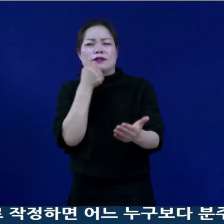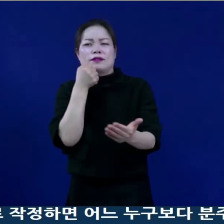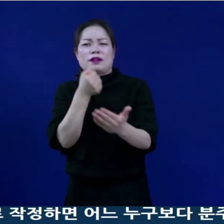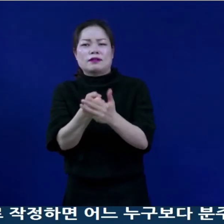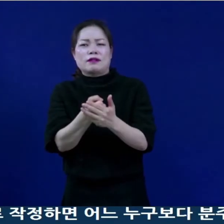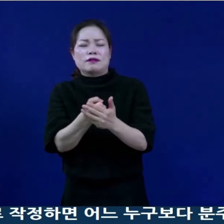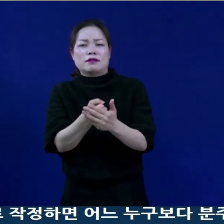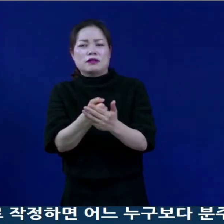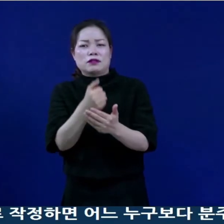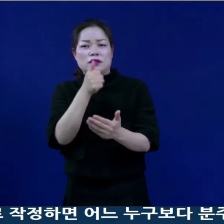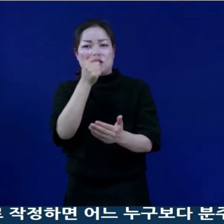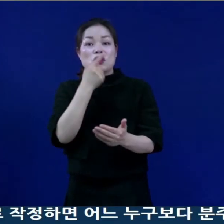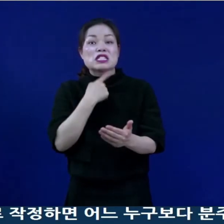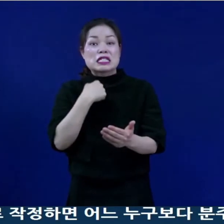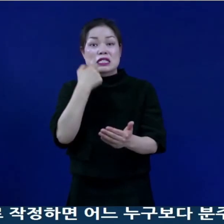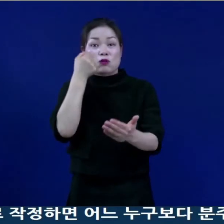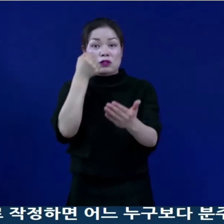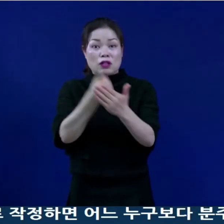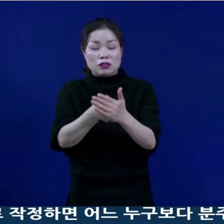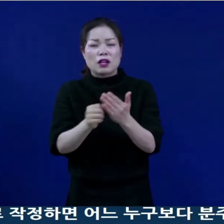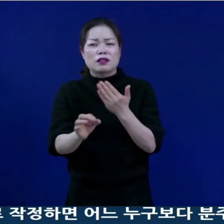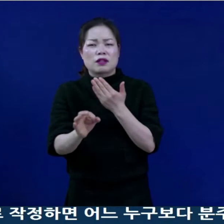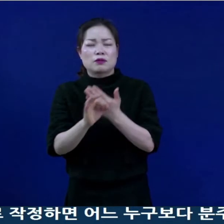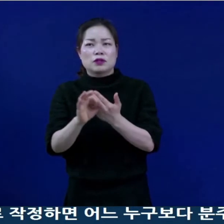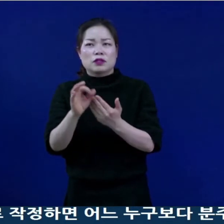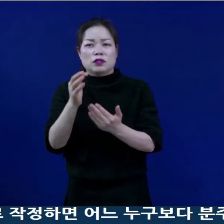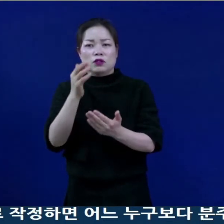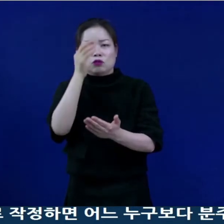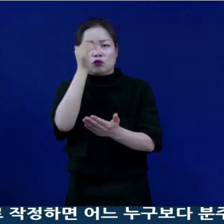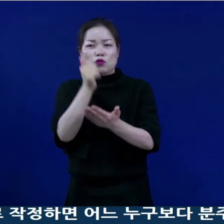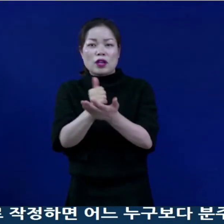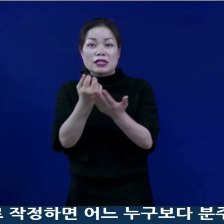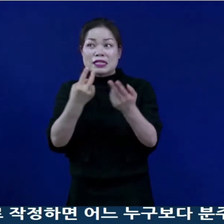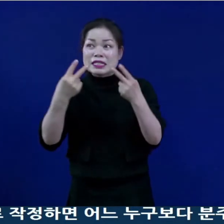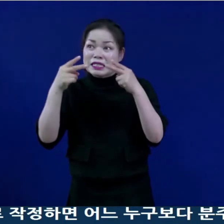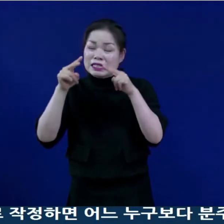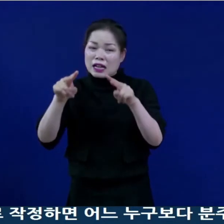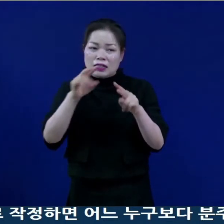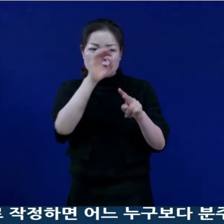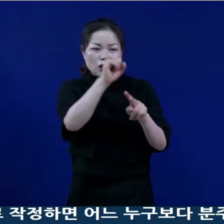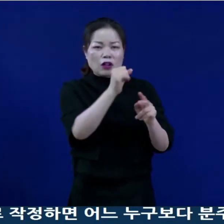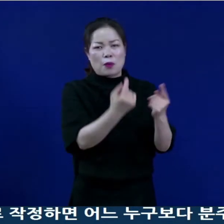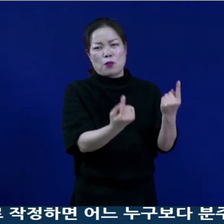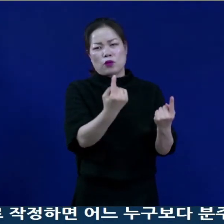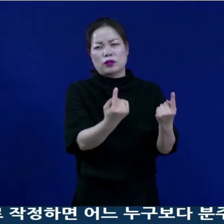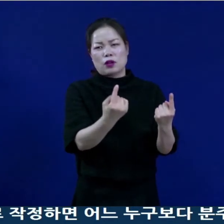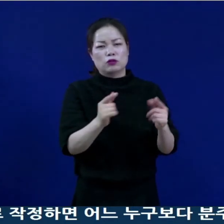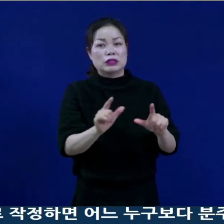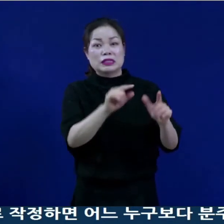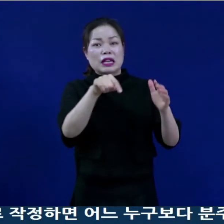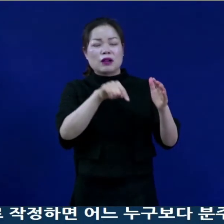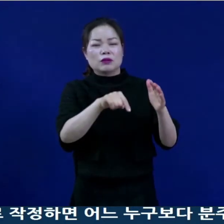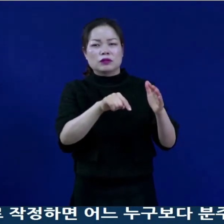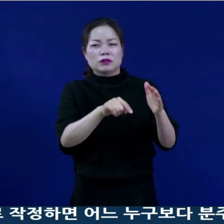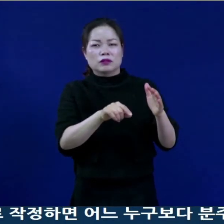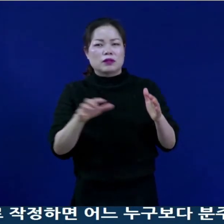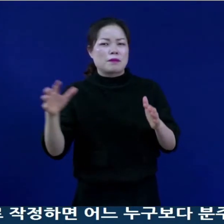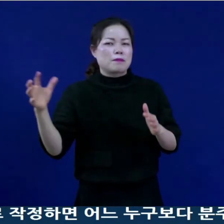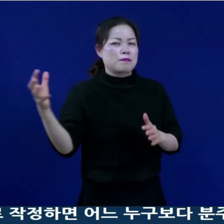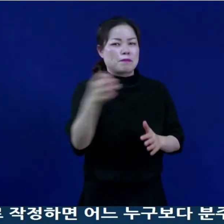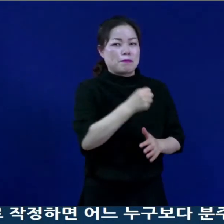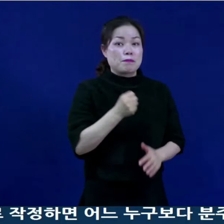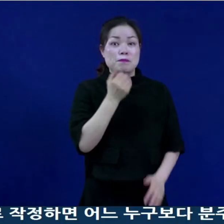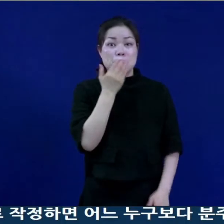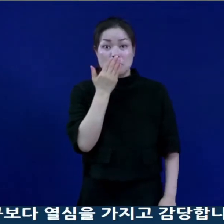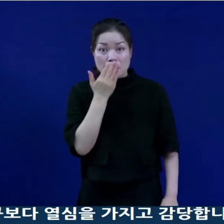죄를 결심하면 죄를 향한 열심이 선을 향한 열심보다 우리 삶 가운데 압도할 때가